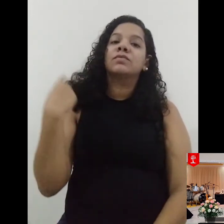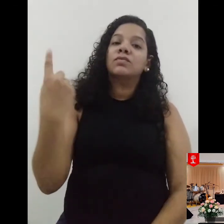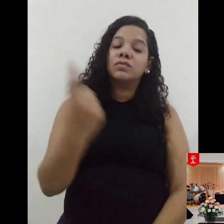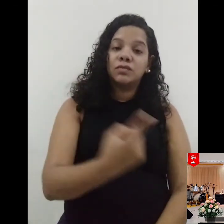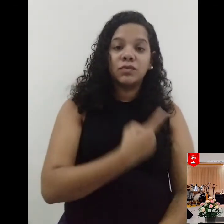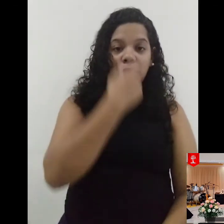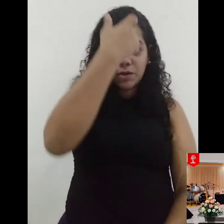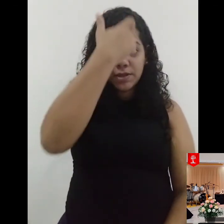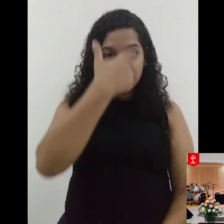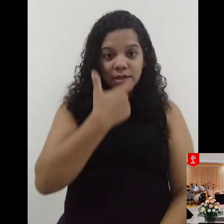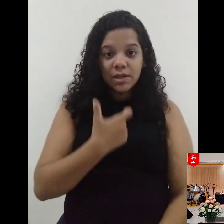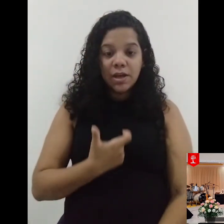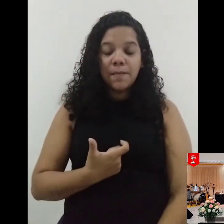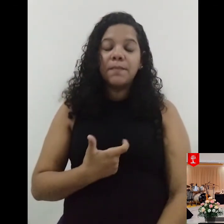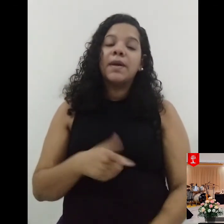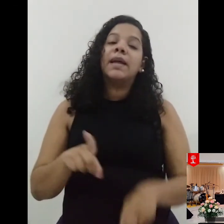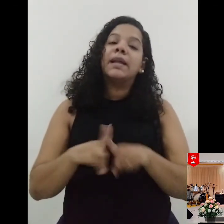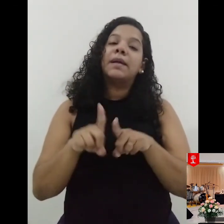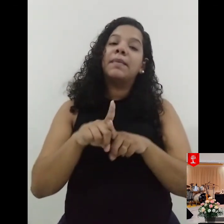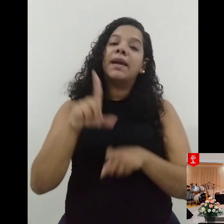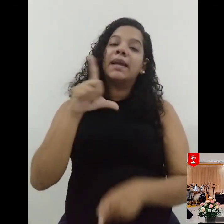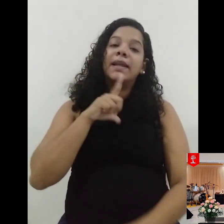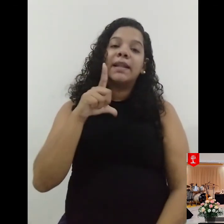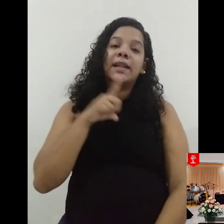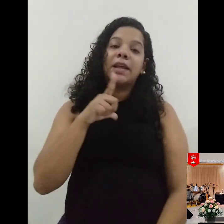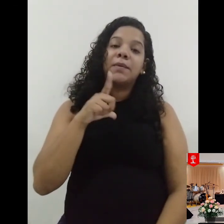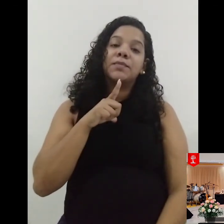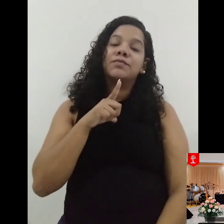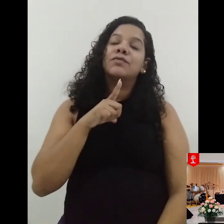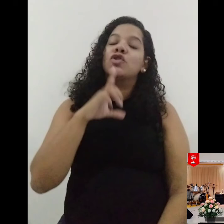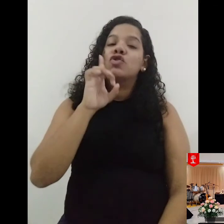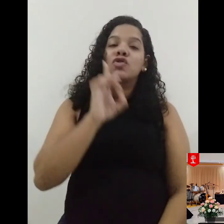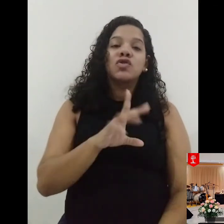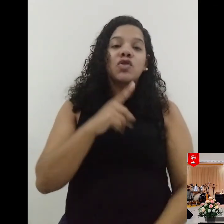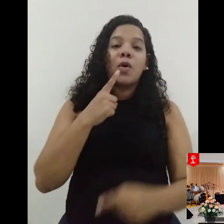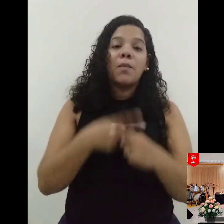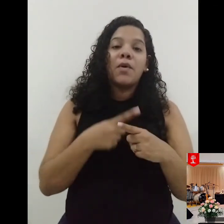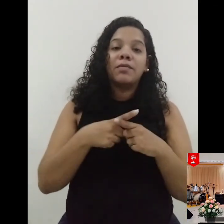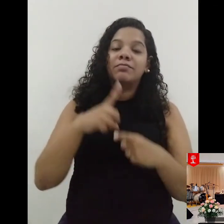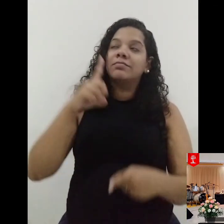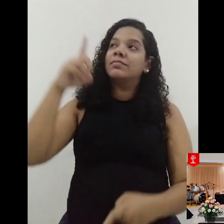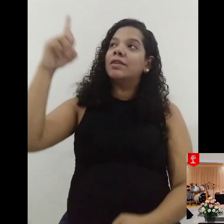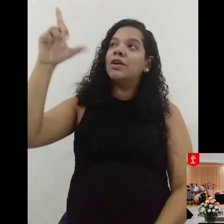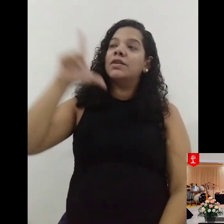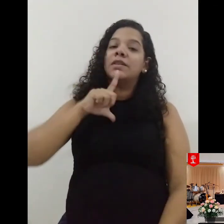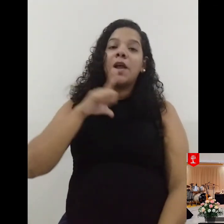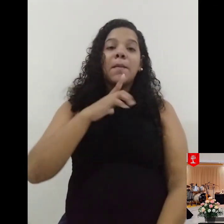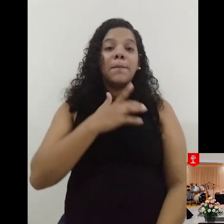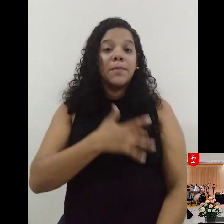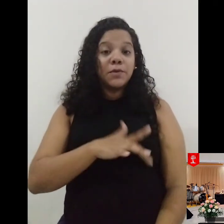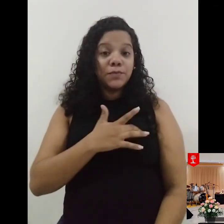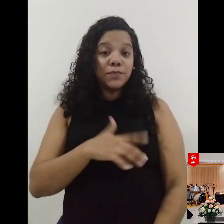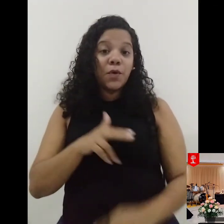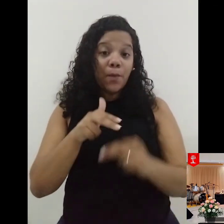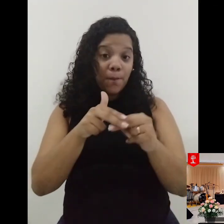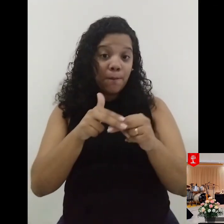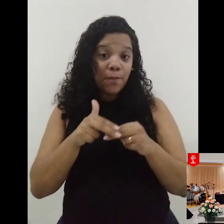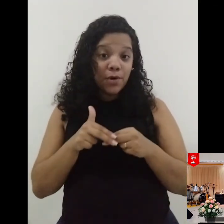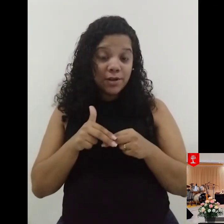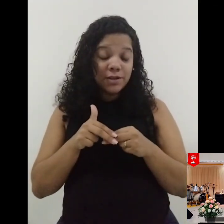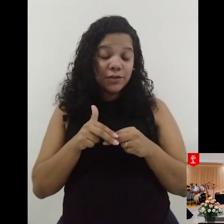pecador, entendendo que as nossas ações, uma vez elas tomadas, ou as nossas